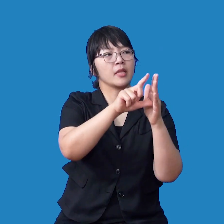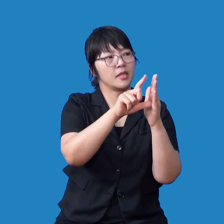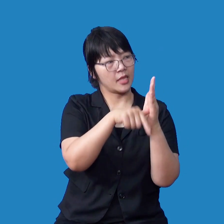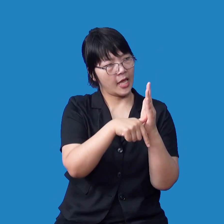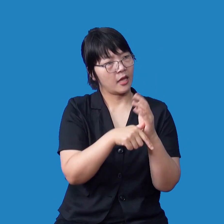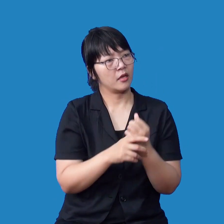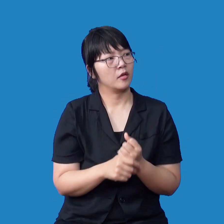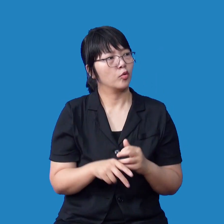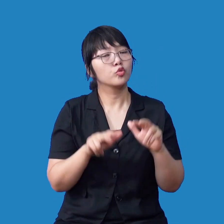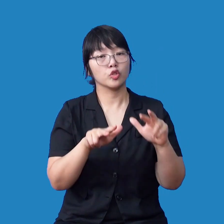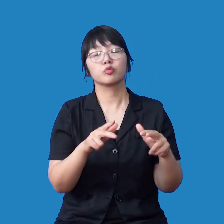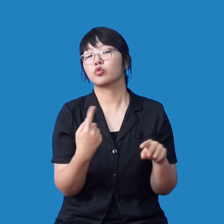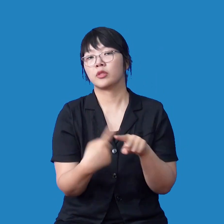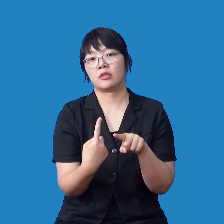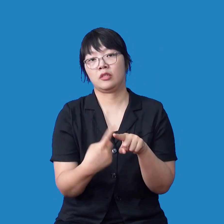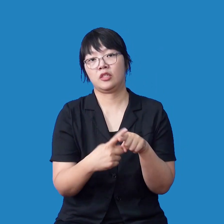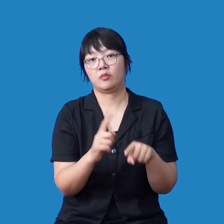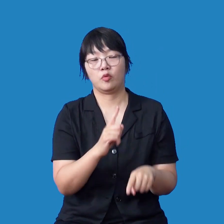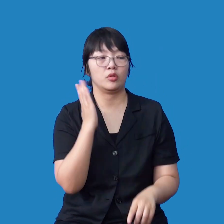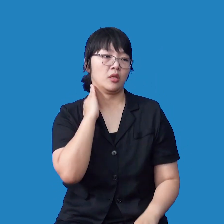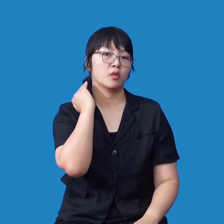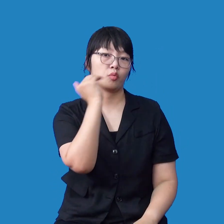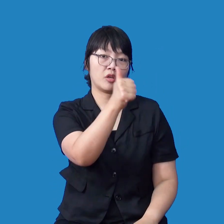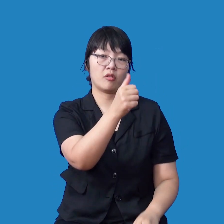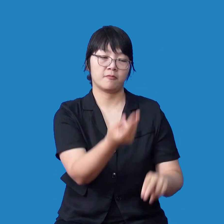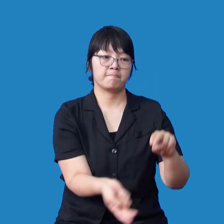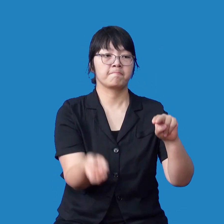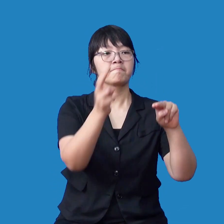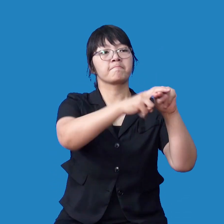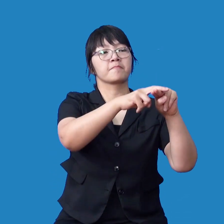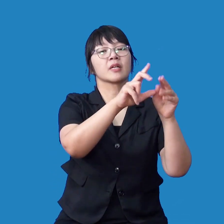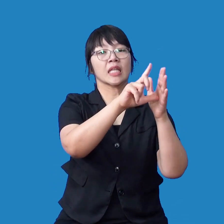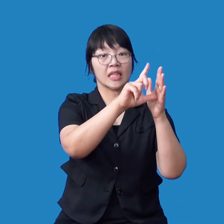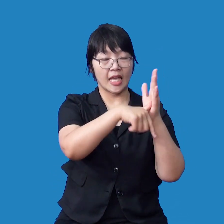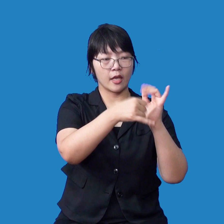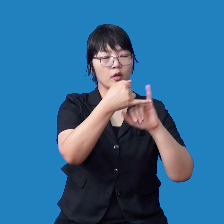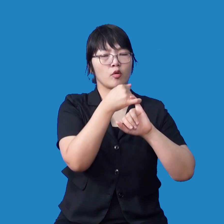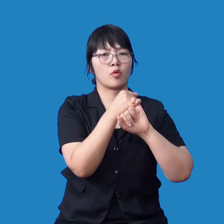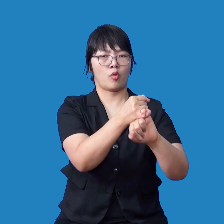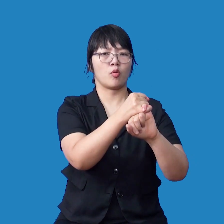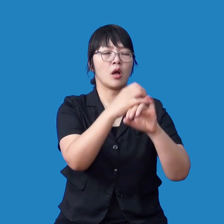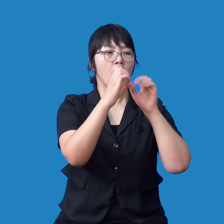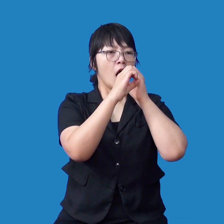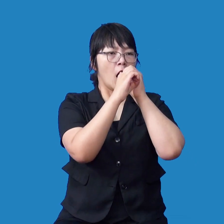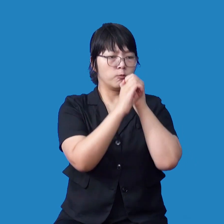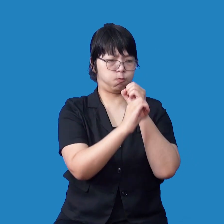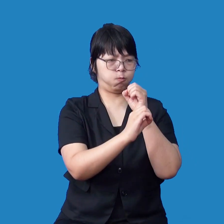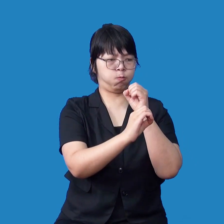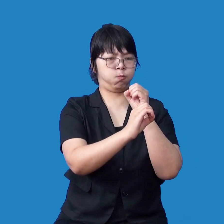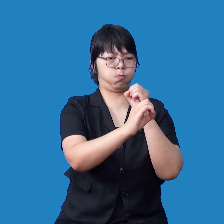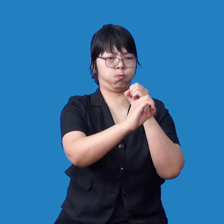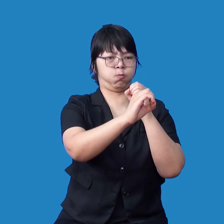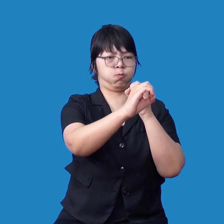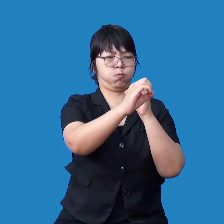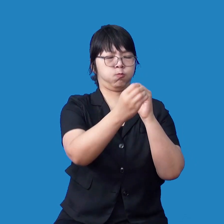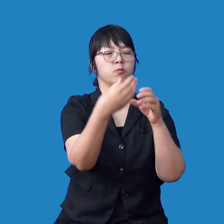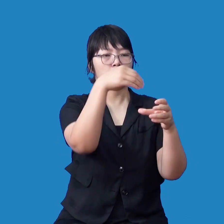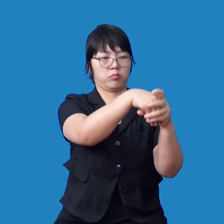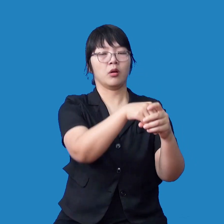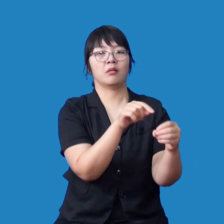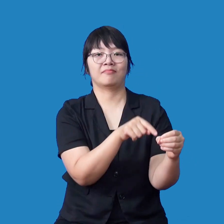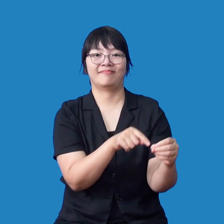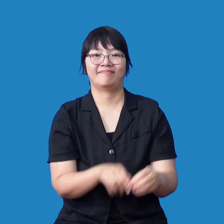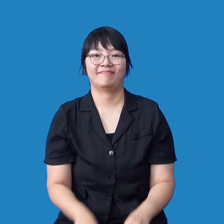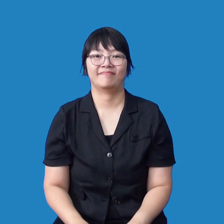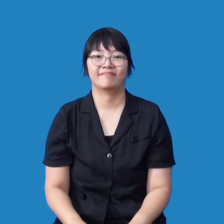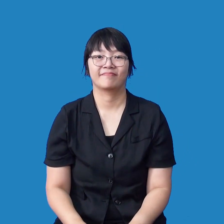지금도 이스라엘의 대통령 취임식에서는 이 쇼파르라는 나팔이 불리워집니다.